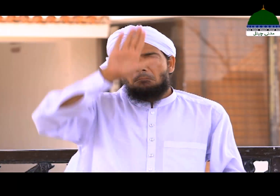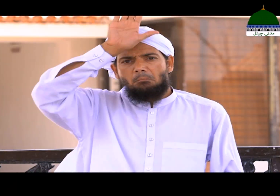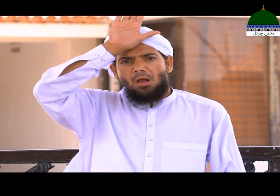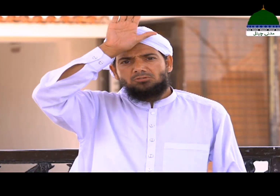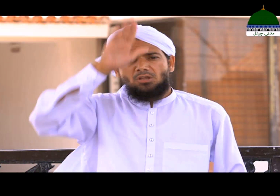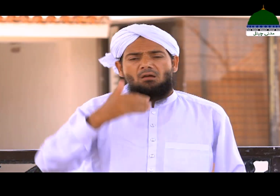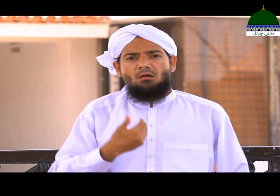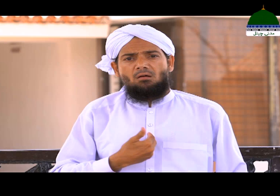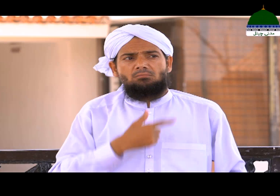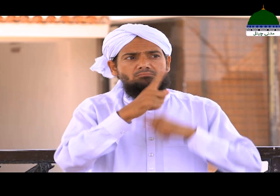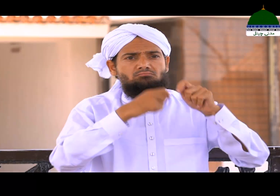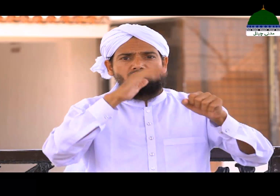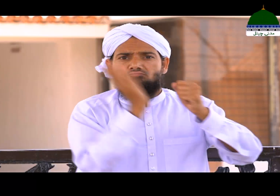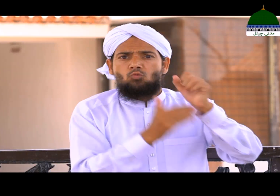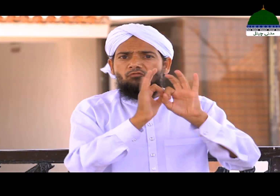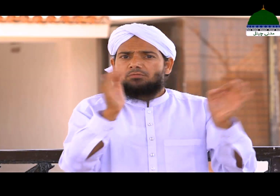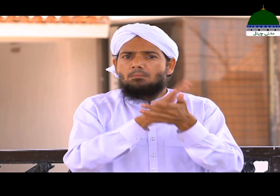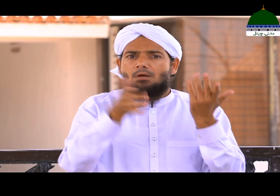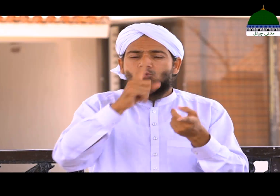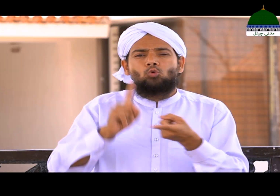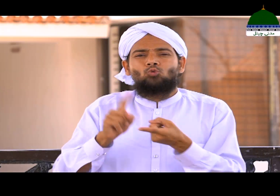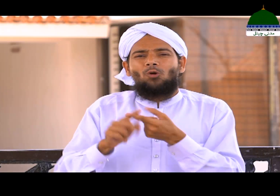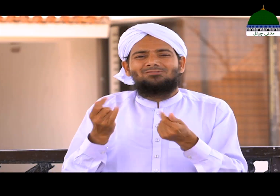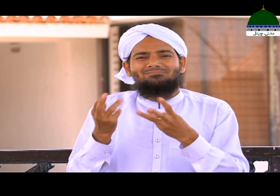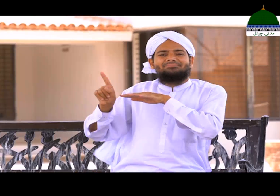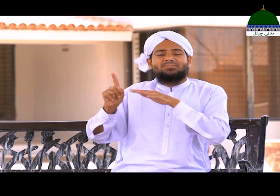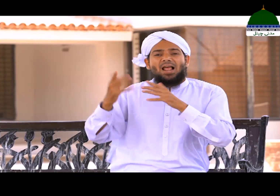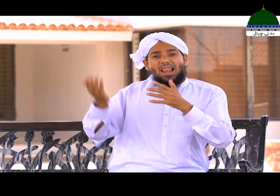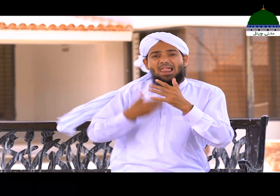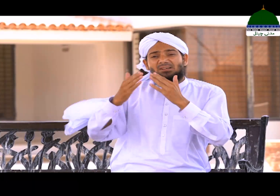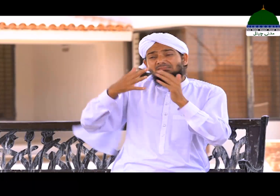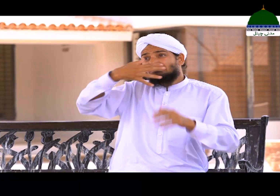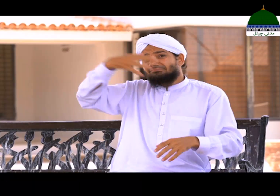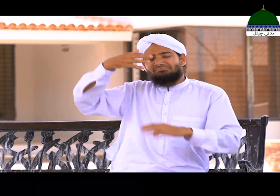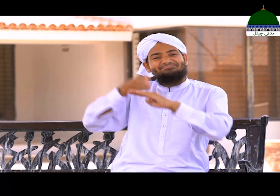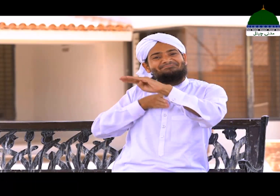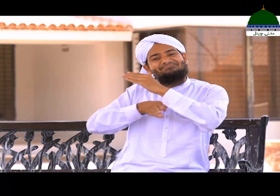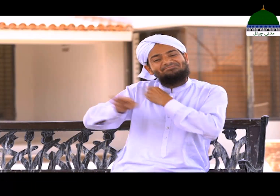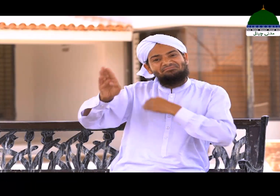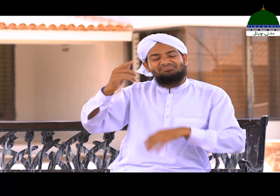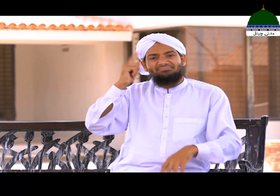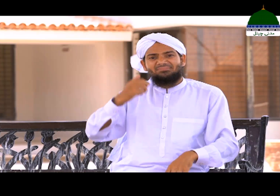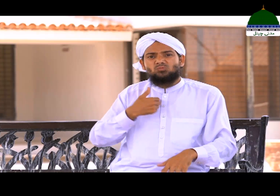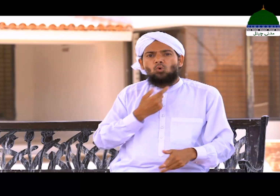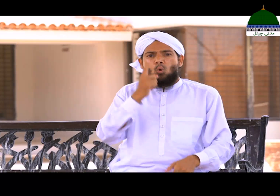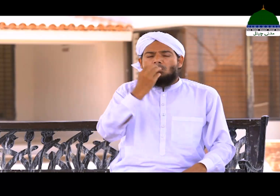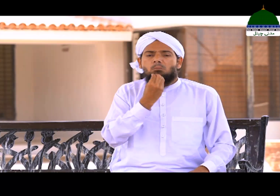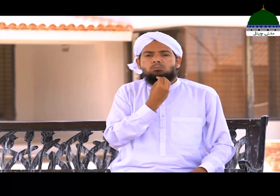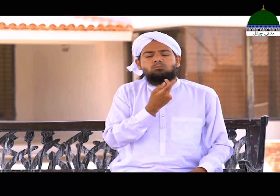بادشاہ جھونپڑی گروانے کے بعد اپنے دوستوں کے ہمراہ اپنے نئے محل میں چلا گیا۔ جب بڑھیا واپس آئی تو اپنی